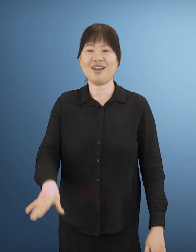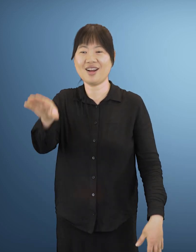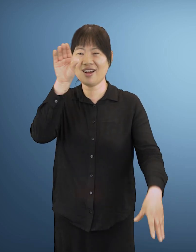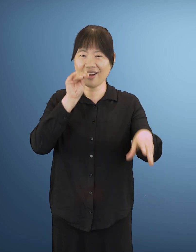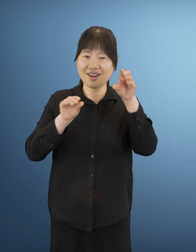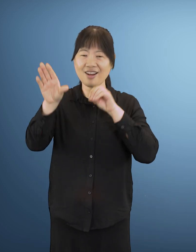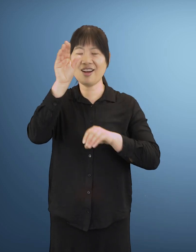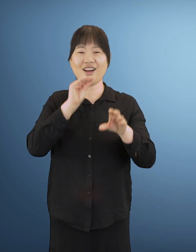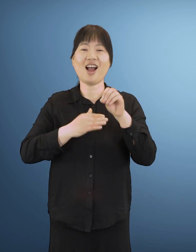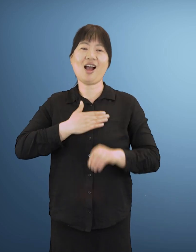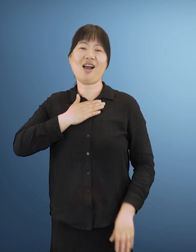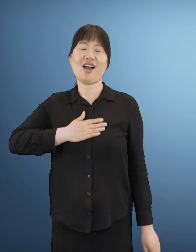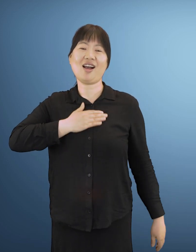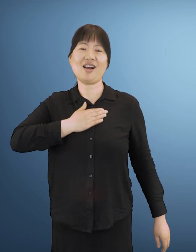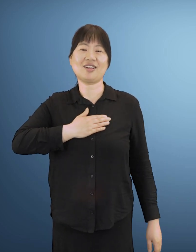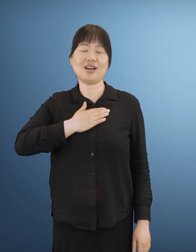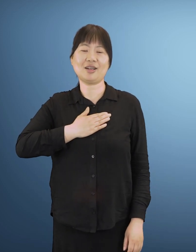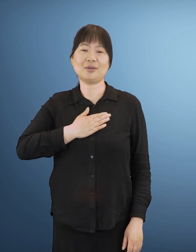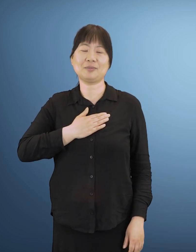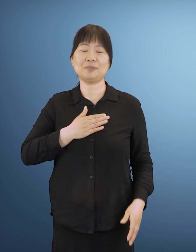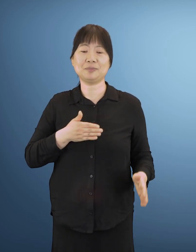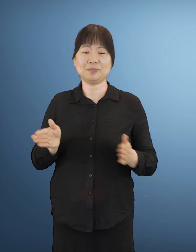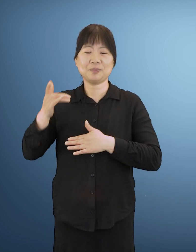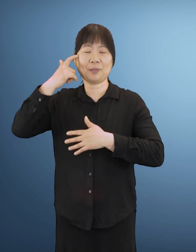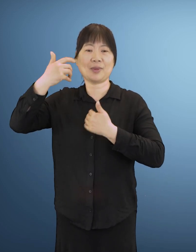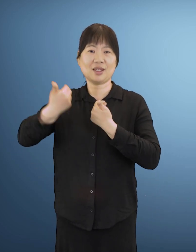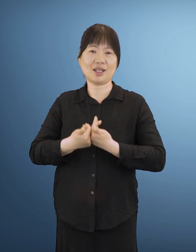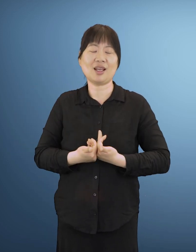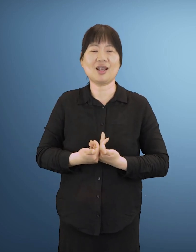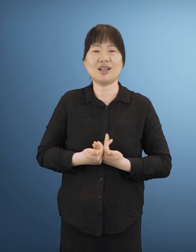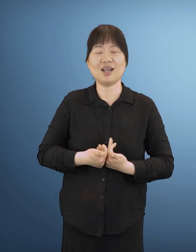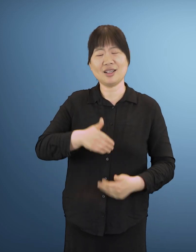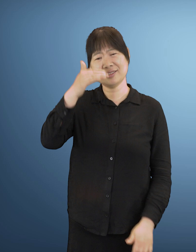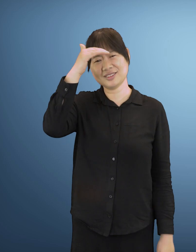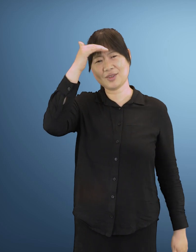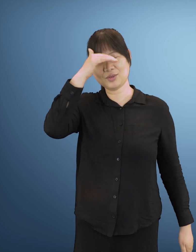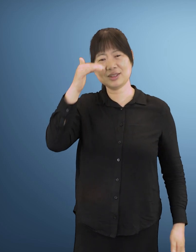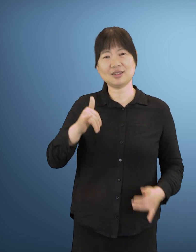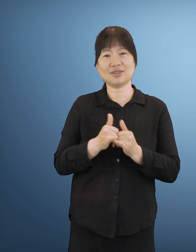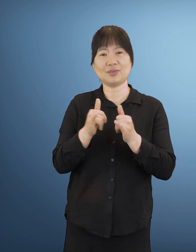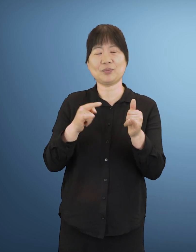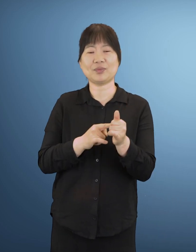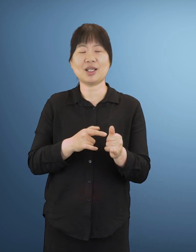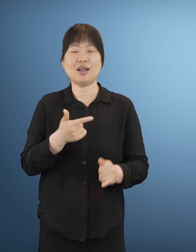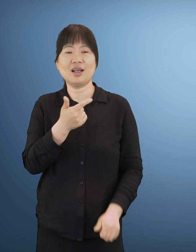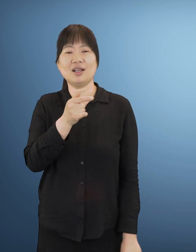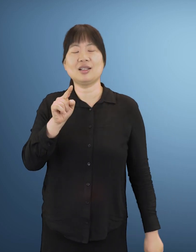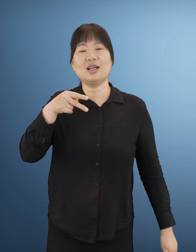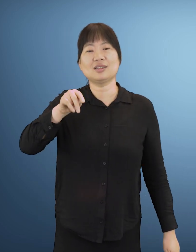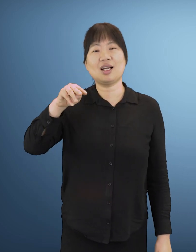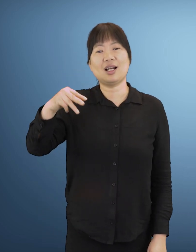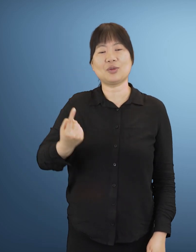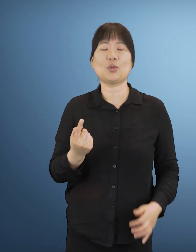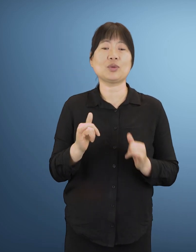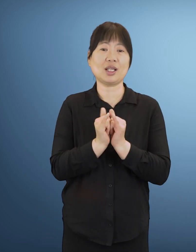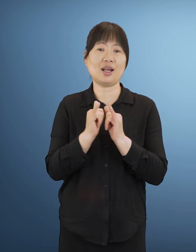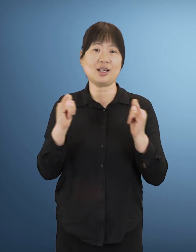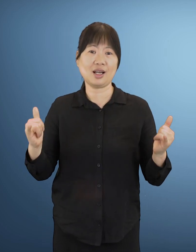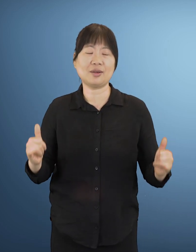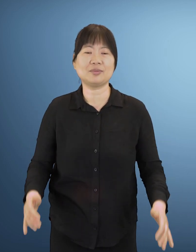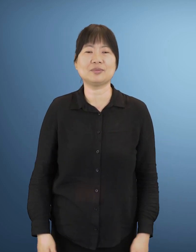말이에요. 그러면 반대로 청중들의, 그 나사렛